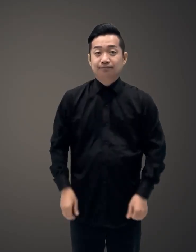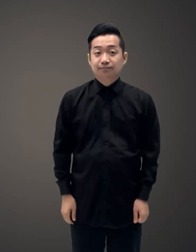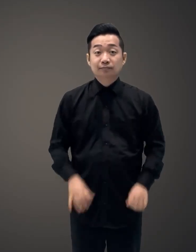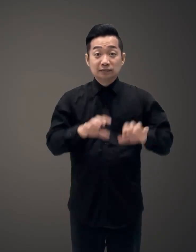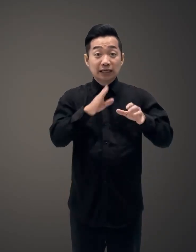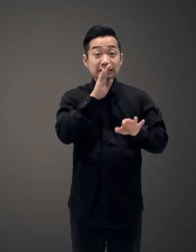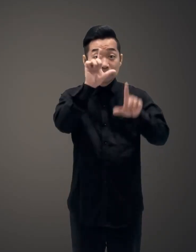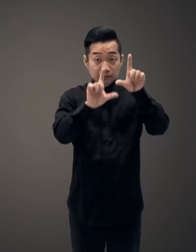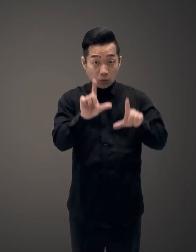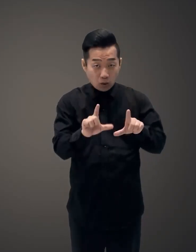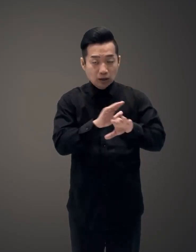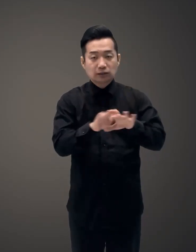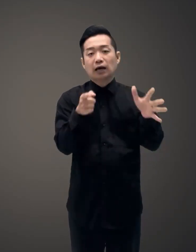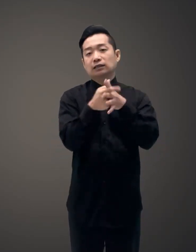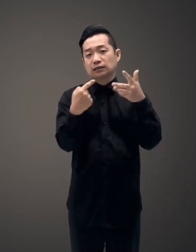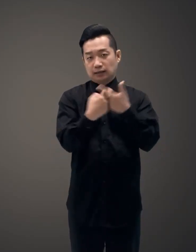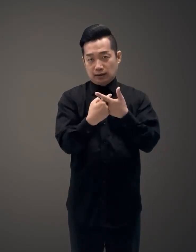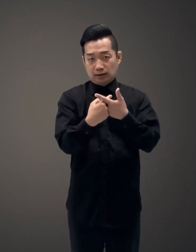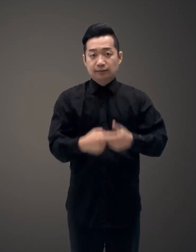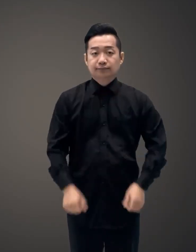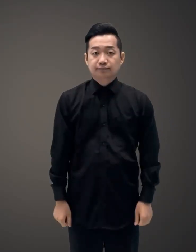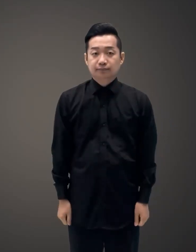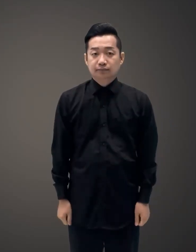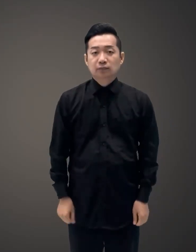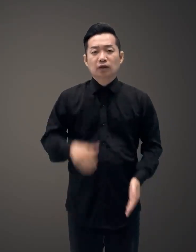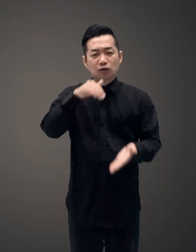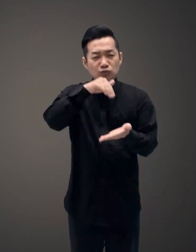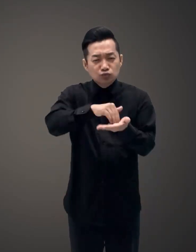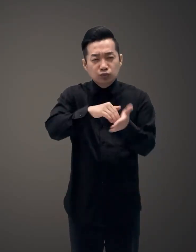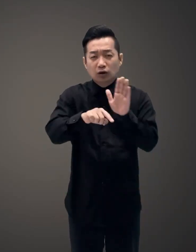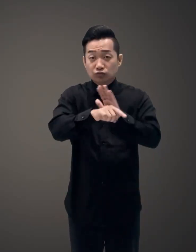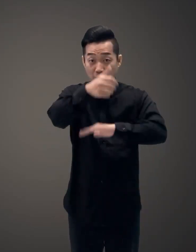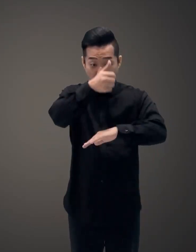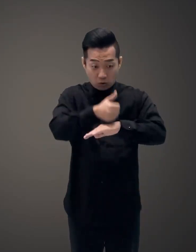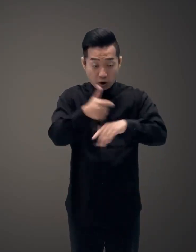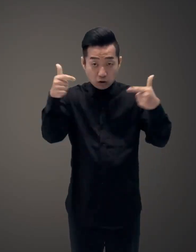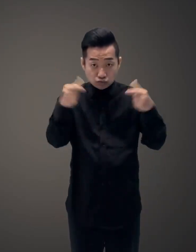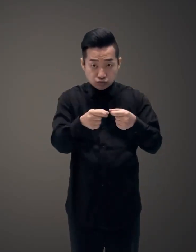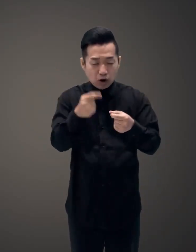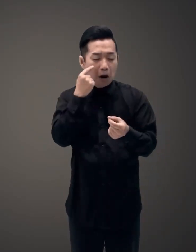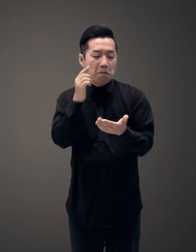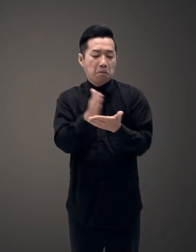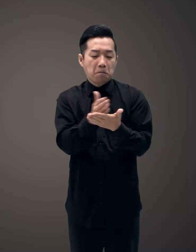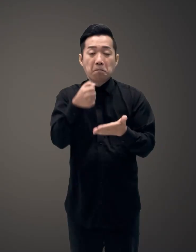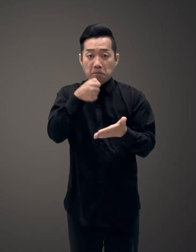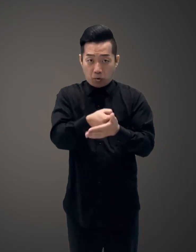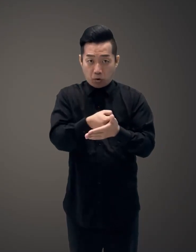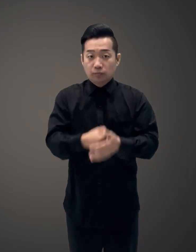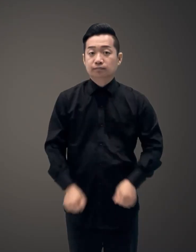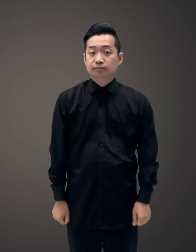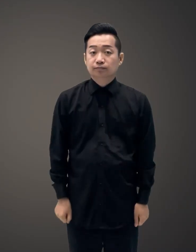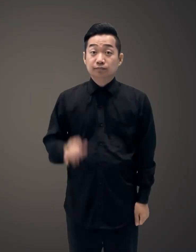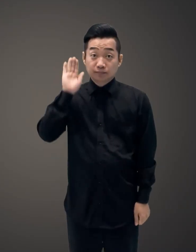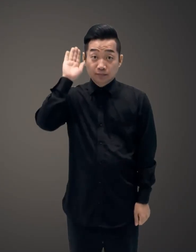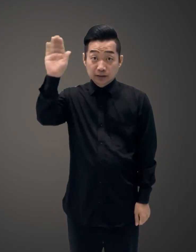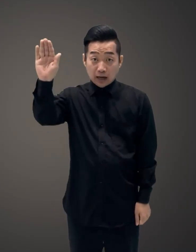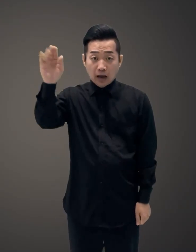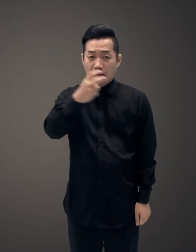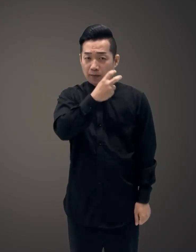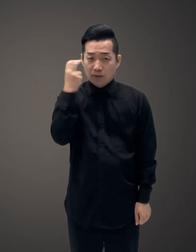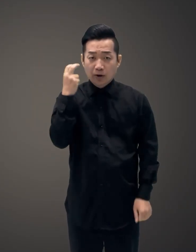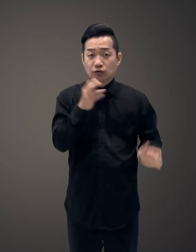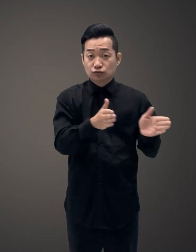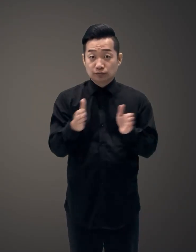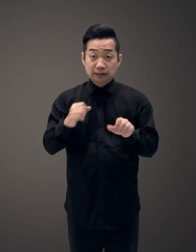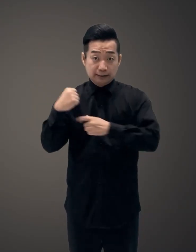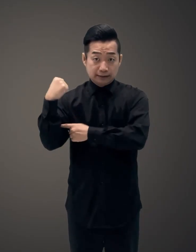세계의 진상을 더 명료하게 이해하고 후회나 부정적 결과를 줄이는 판단을 내리며 미래를